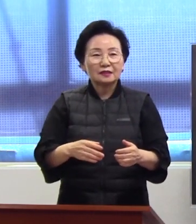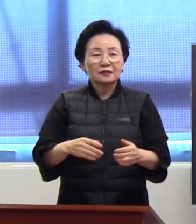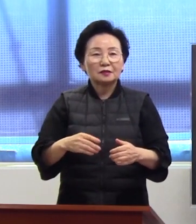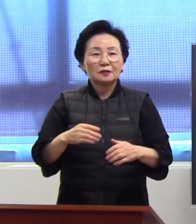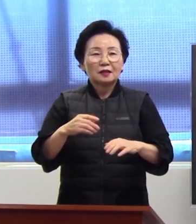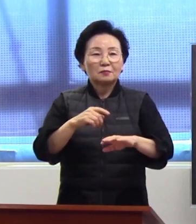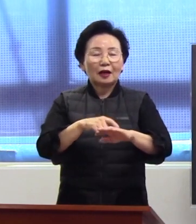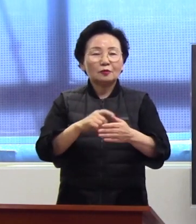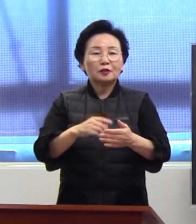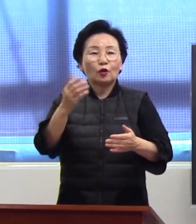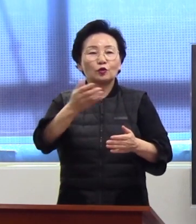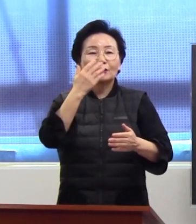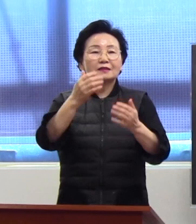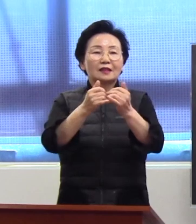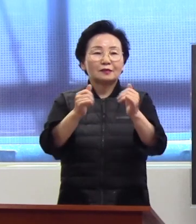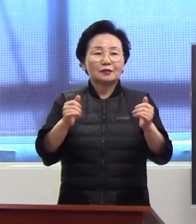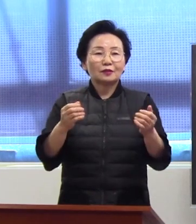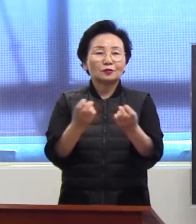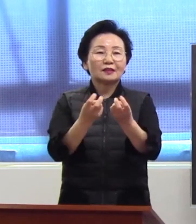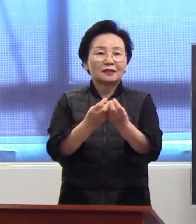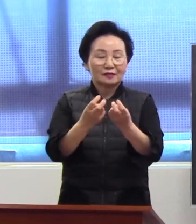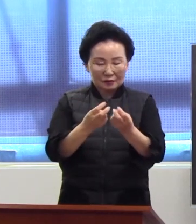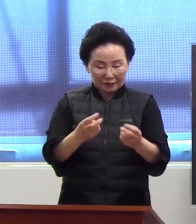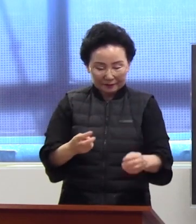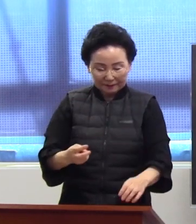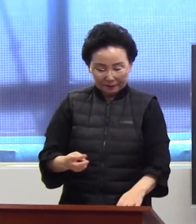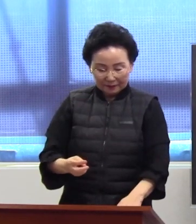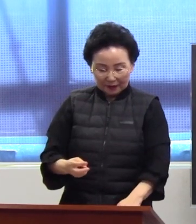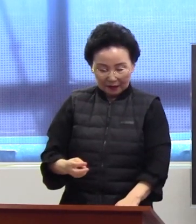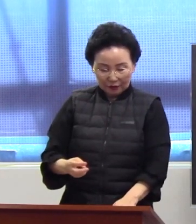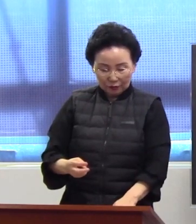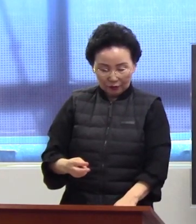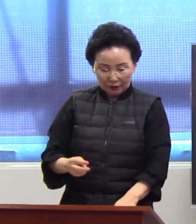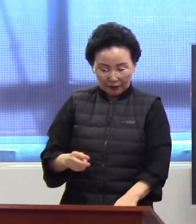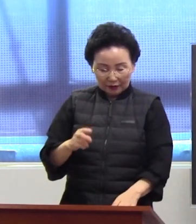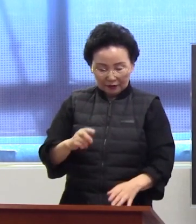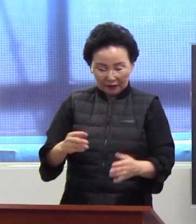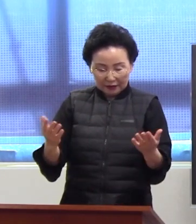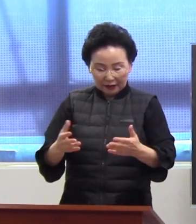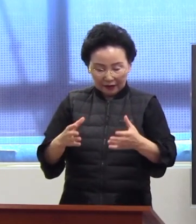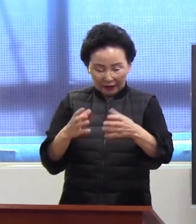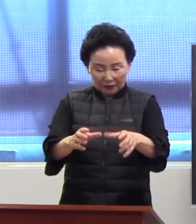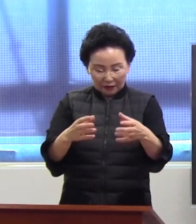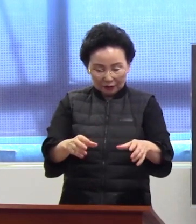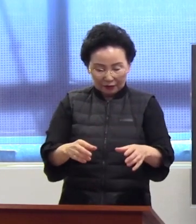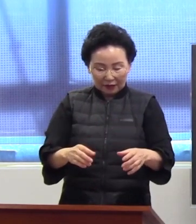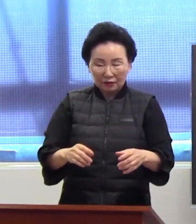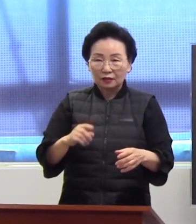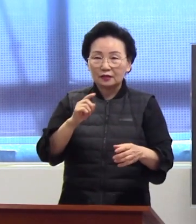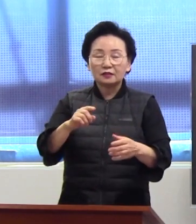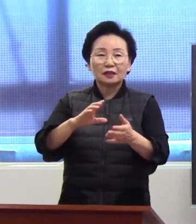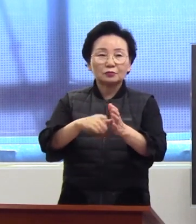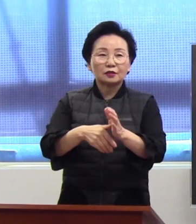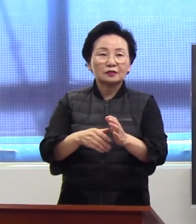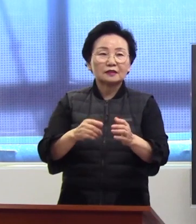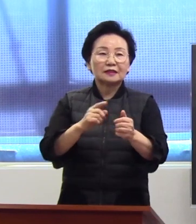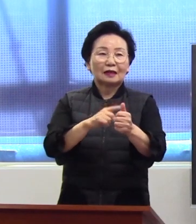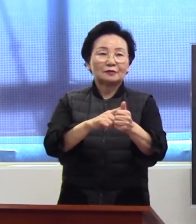이게 마음이 거룩한 사람이 어떻게 되겠어. 그래가지고 그 일이 깨졌다고 그래서 그때부터는 이